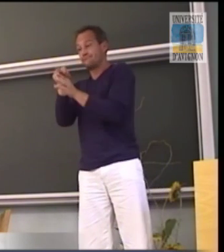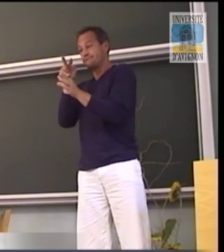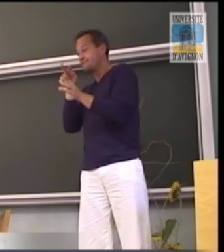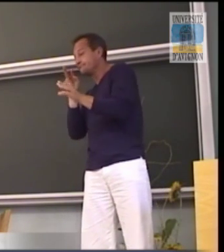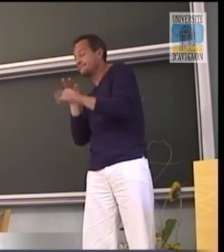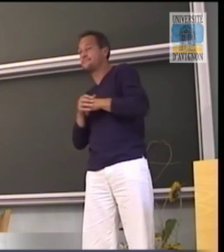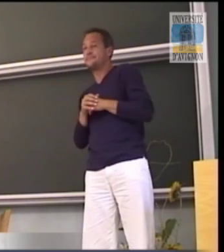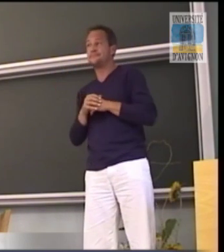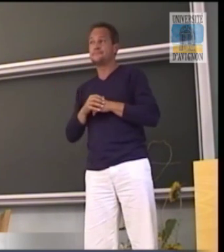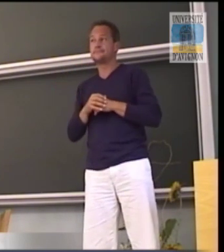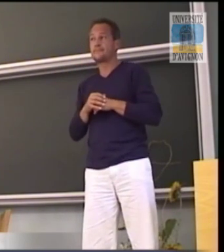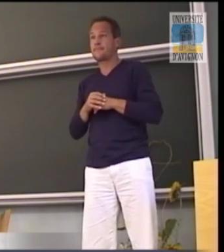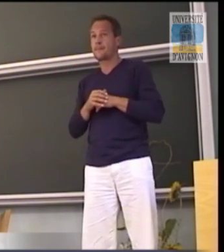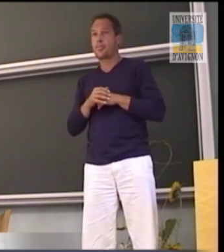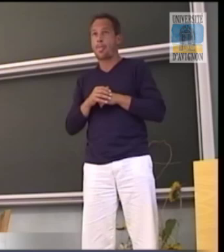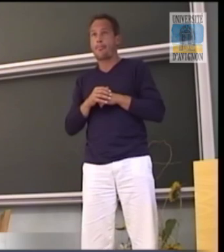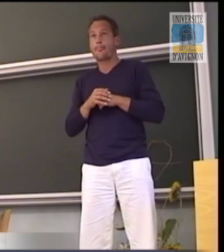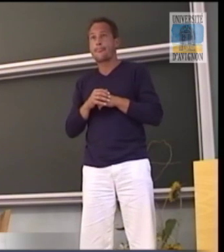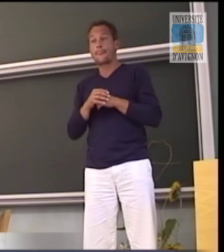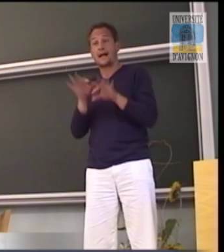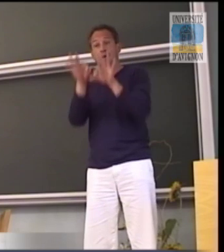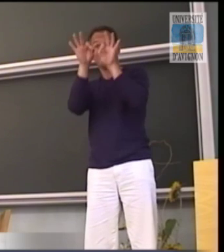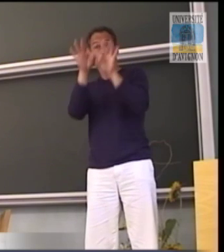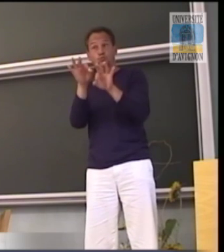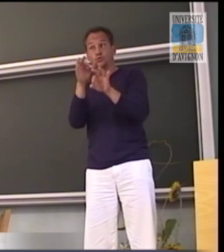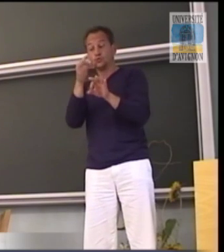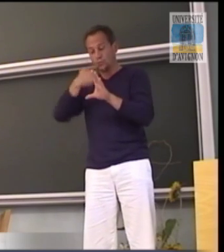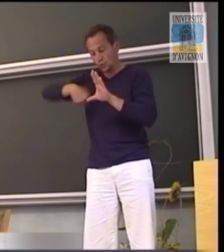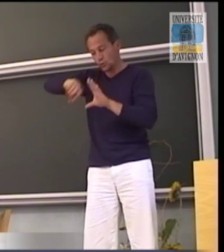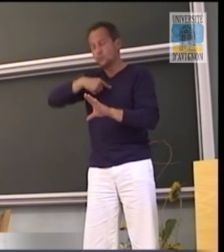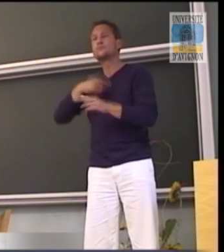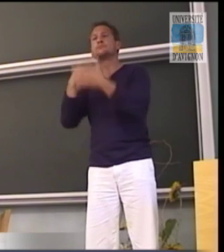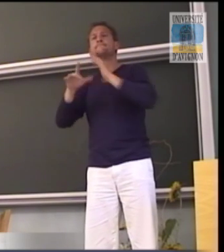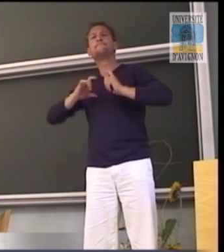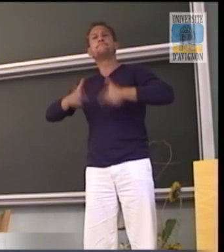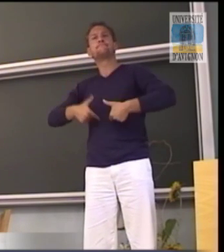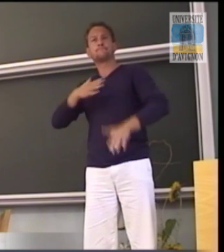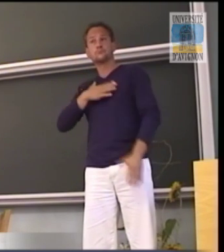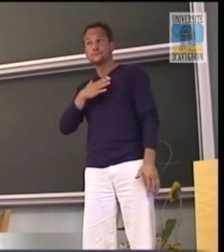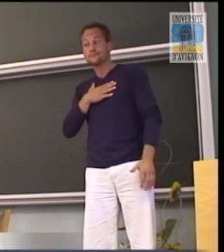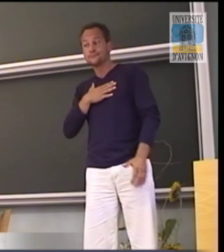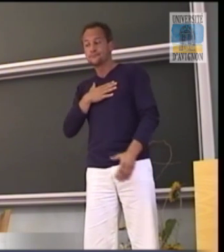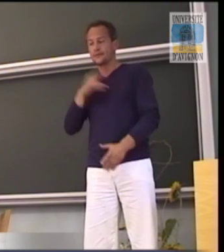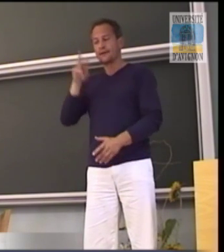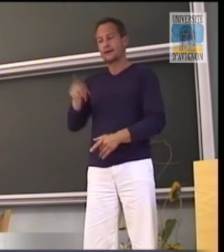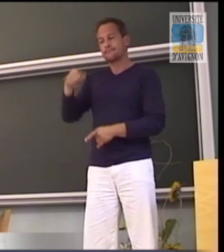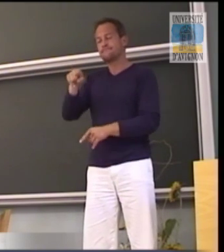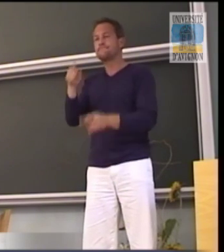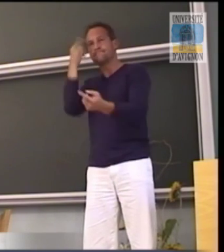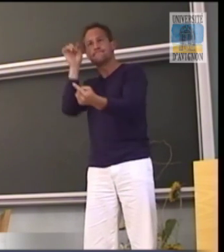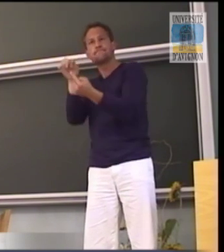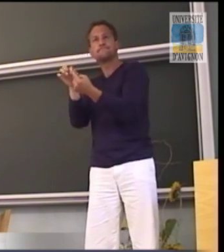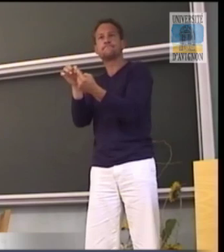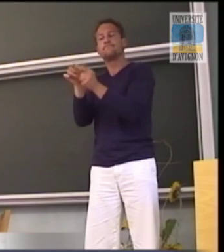Et justement, dans notre école, ce que nous abordons, parce que je crois que c'est vraiment au cœur des choses, c'est le